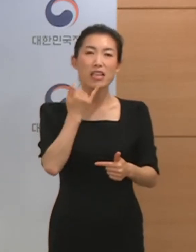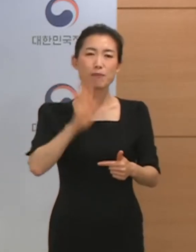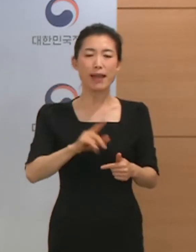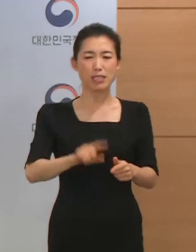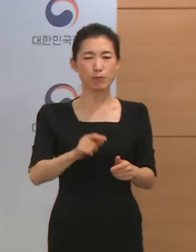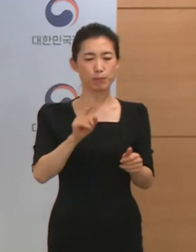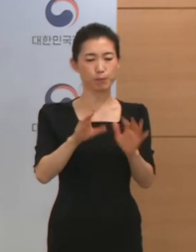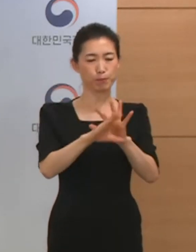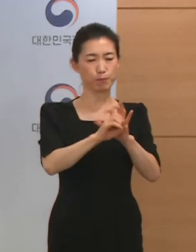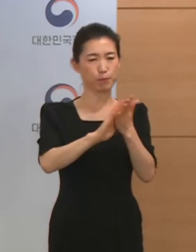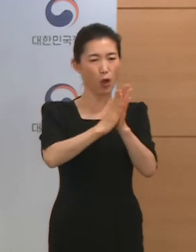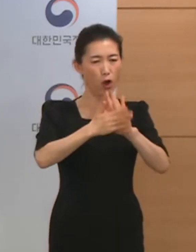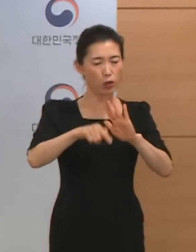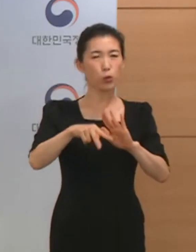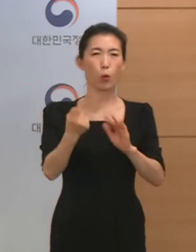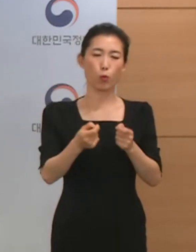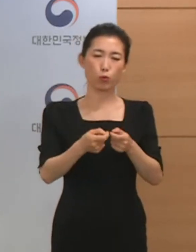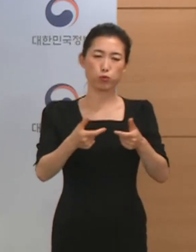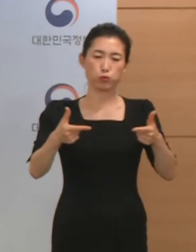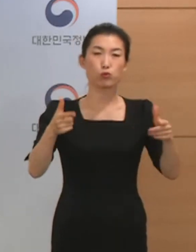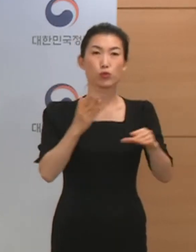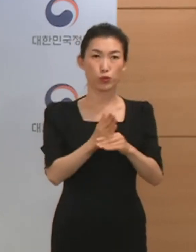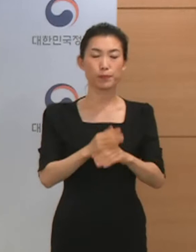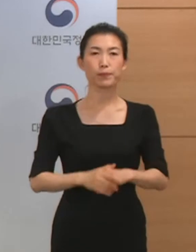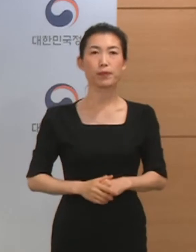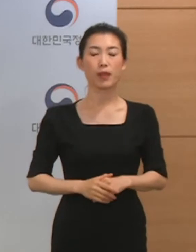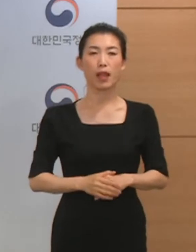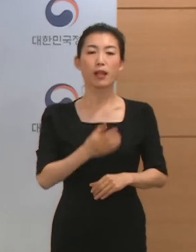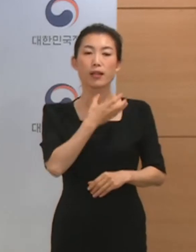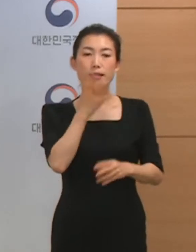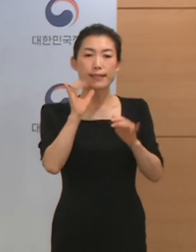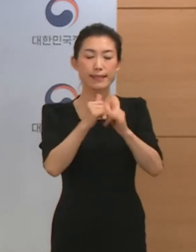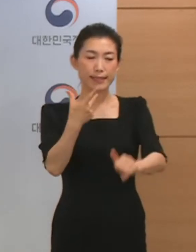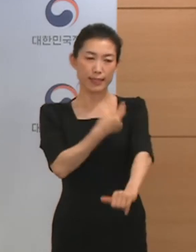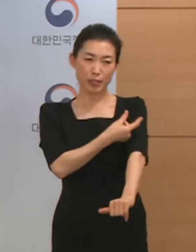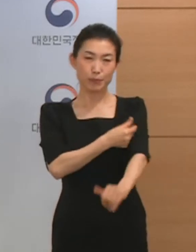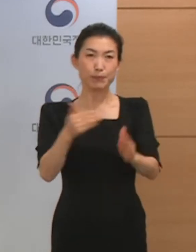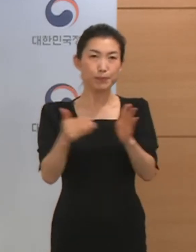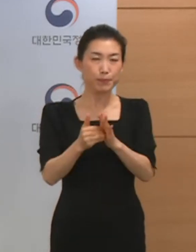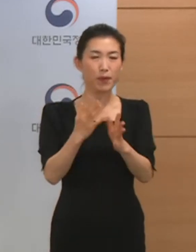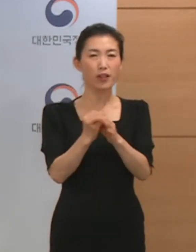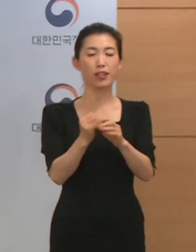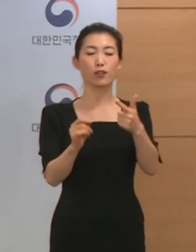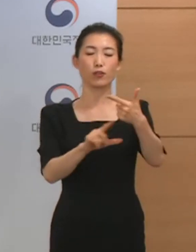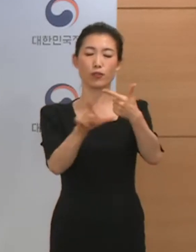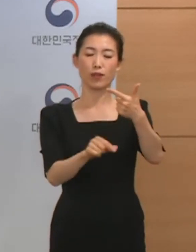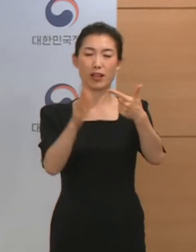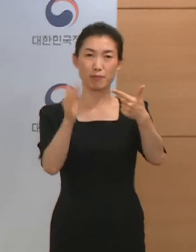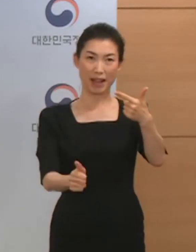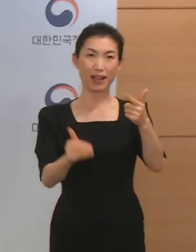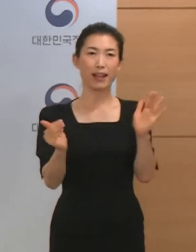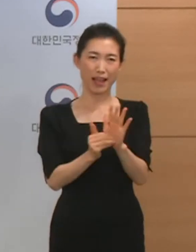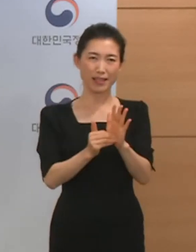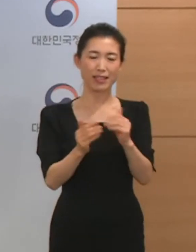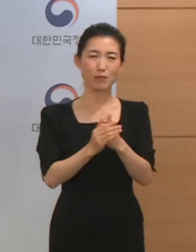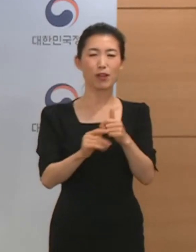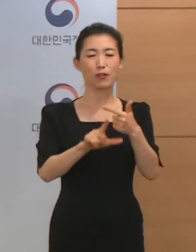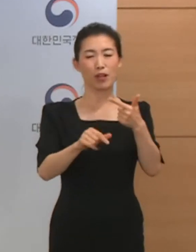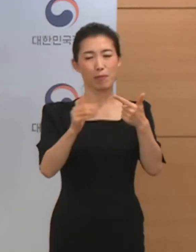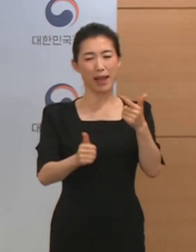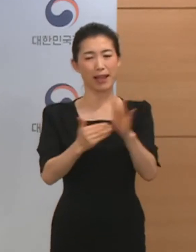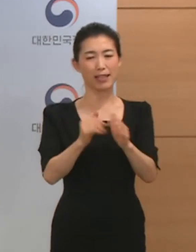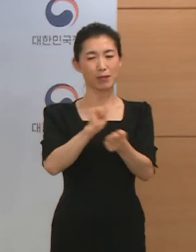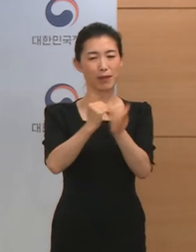고령층의 1차 예방접종이 완료되는 6월 말까지 조금만 더 긴장감을 유지하면서 방역수칙을 잘